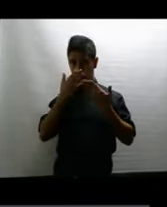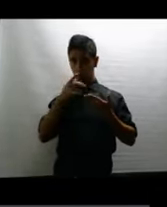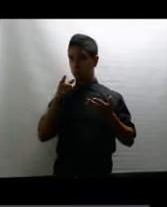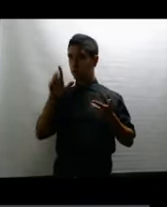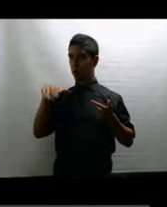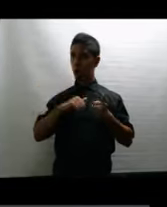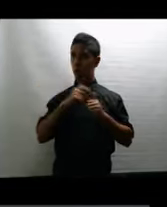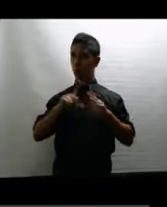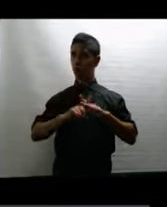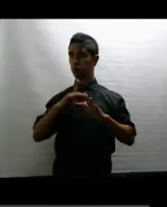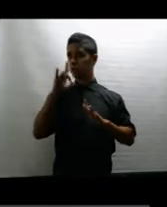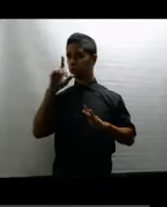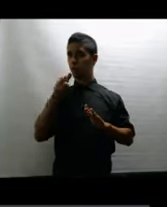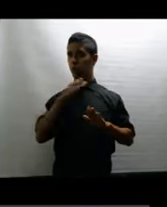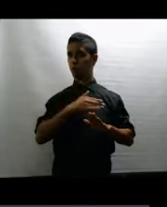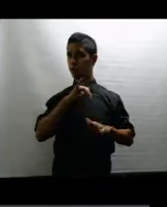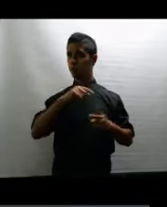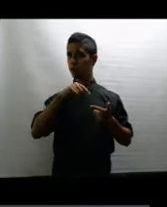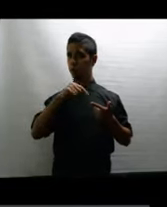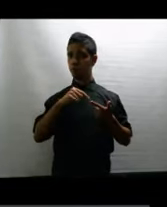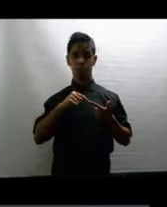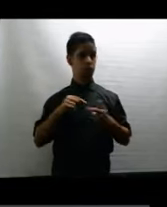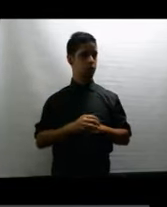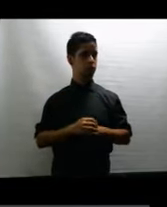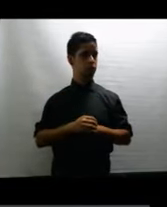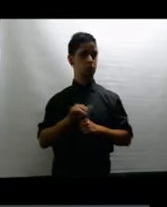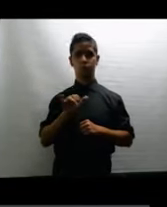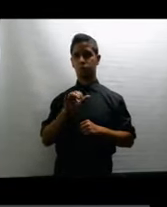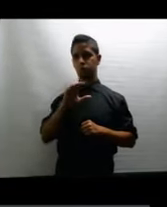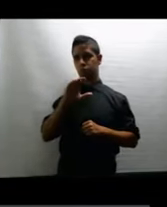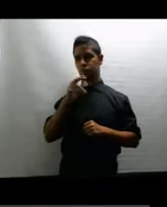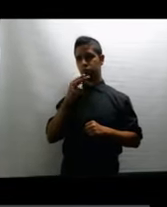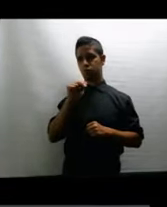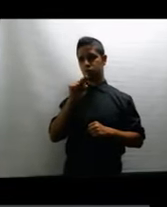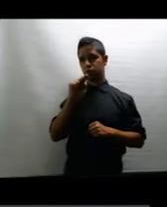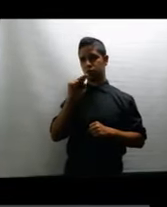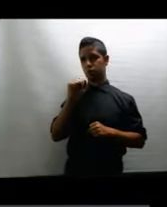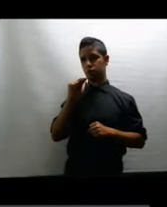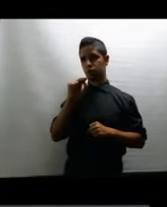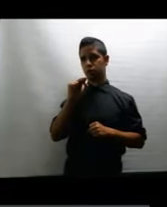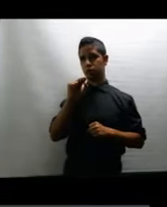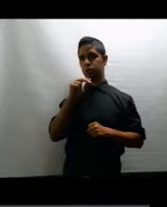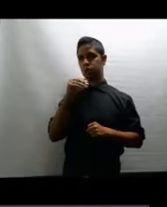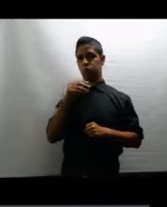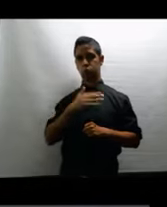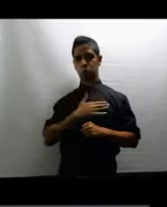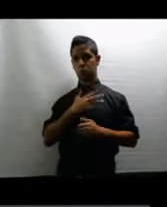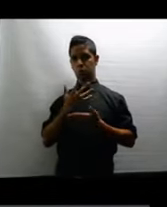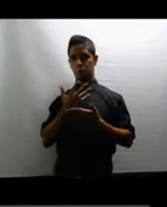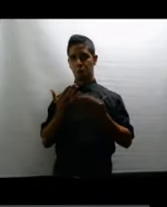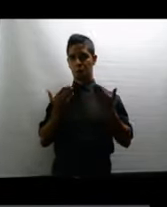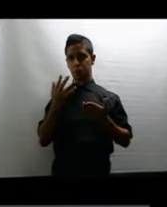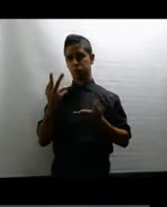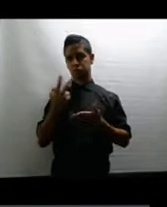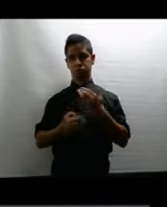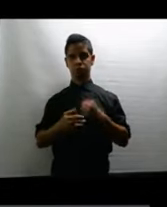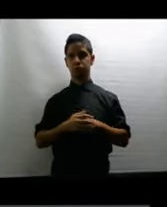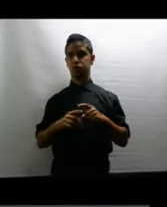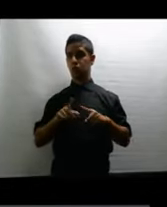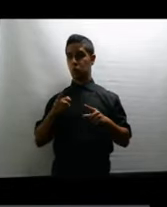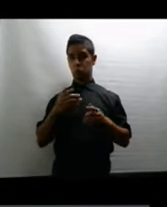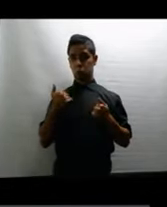esto. Okay. Y así una cosita así como Chenan y yo. O llego con una letra nada más y le digo, no sé qué voy a